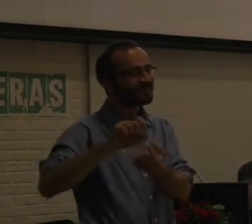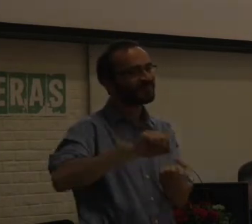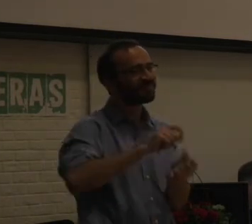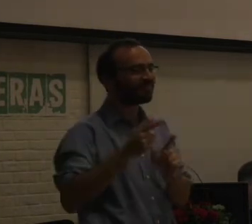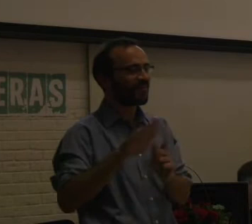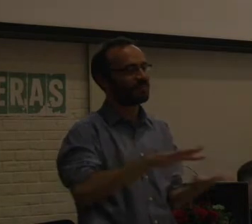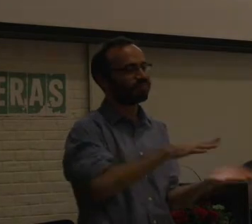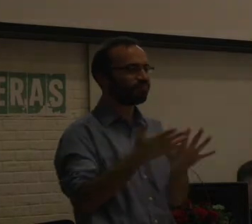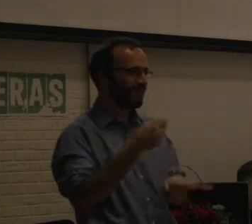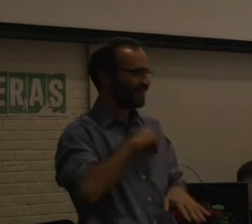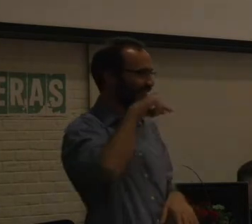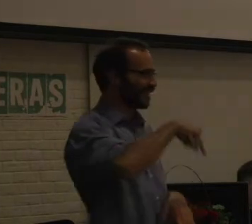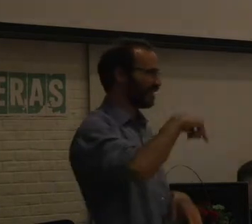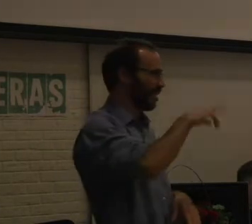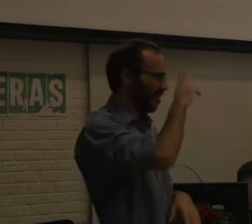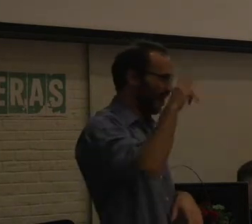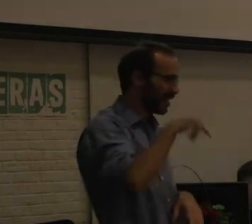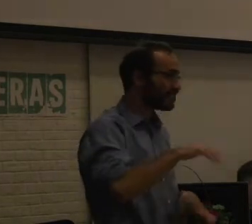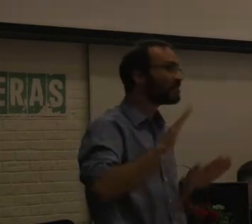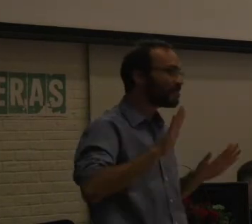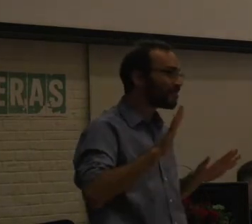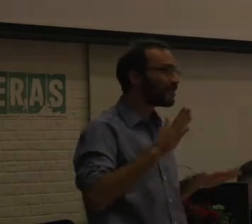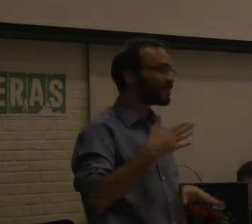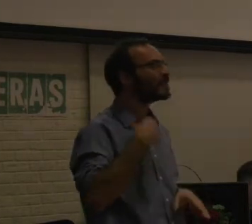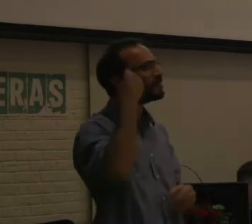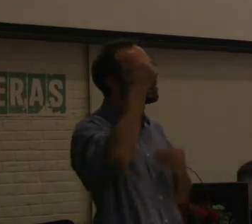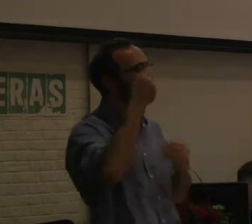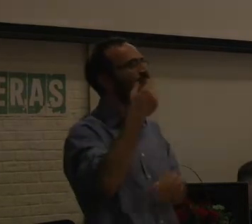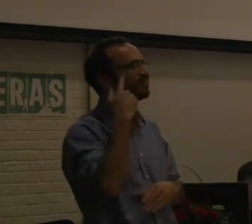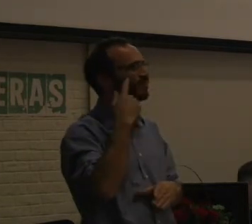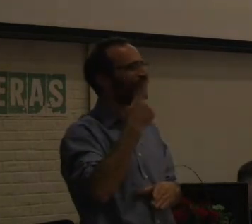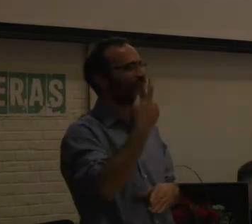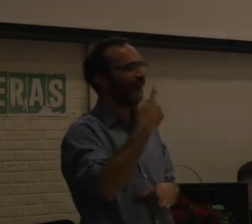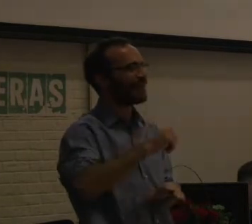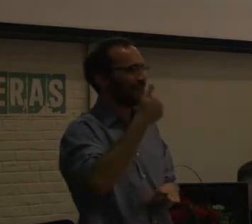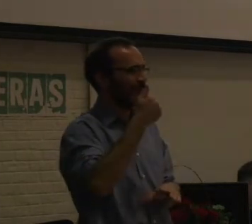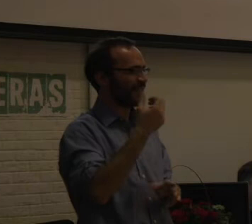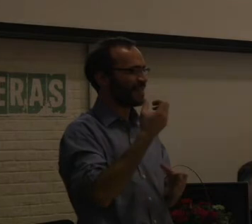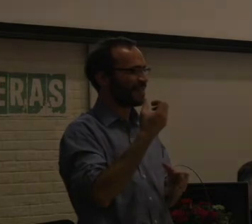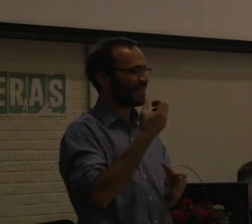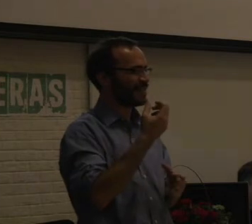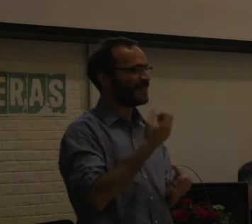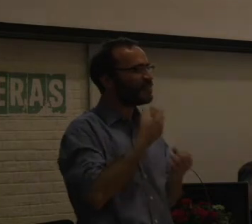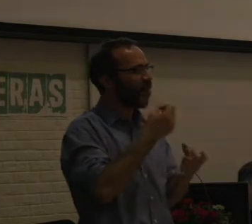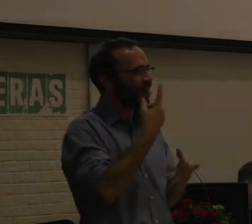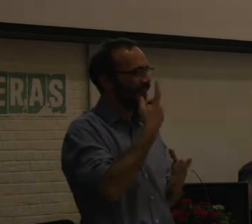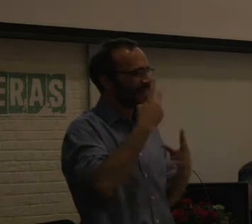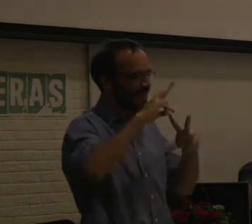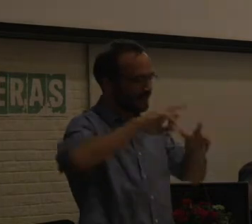en un episodio de Madrid Secreto, pero me quedé con la espinita. Digo, esto todavía le falta algo. Yo